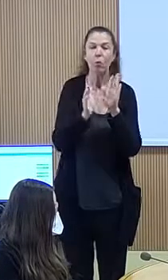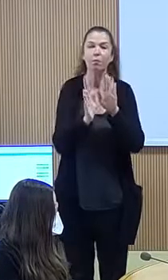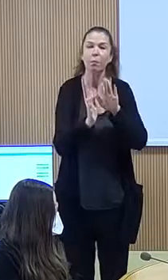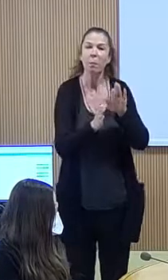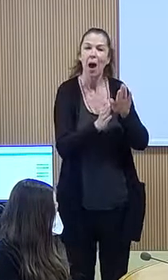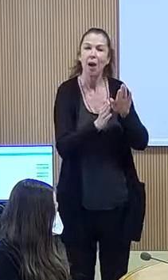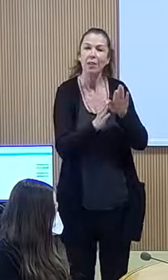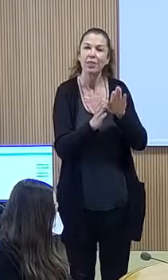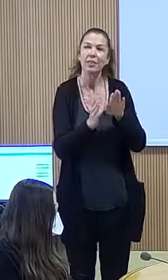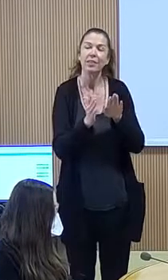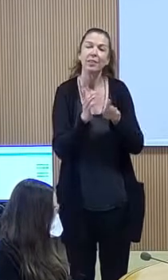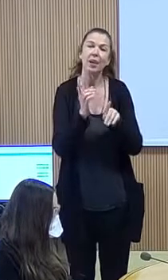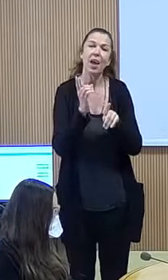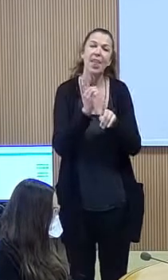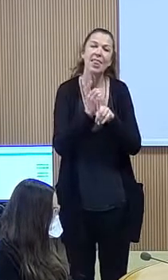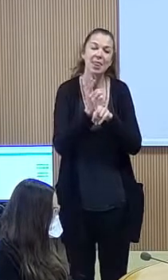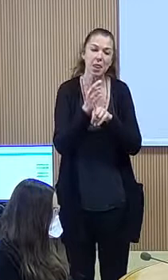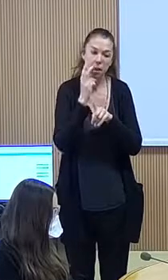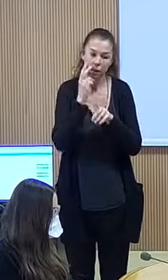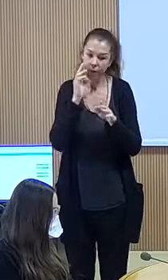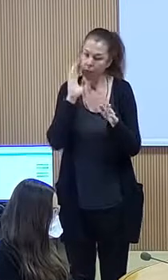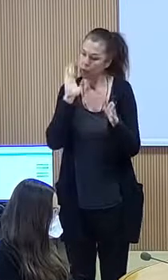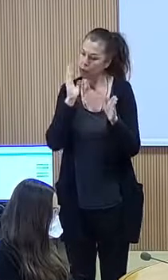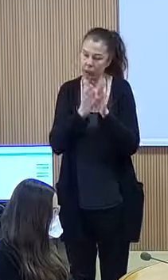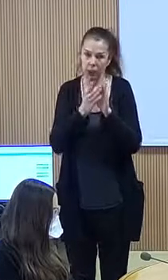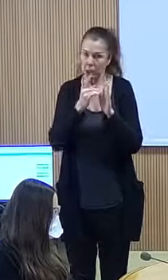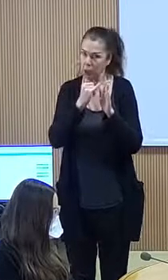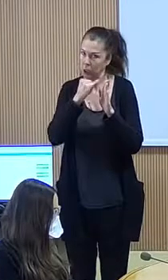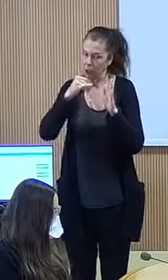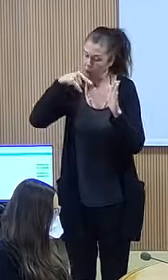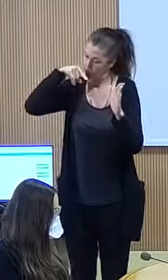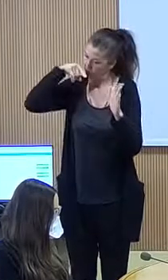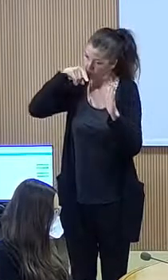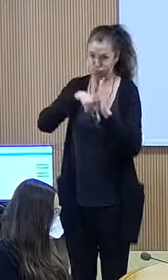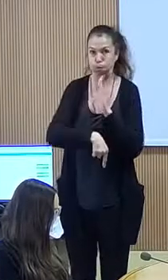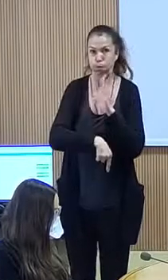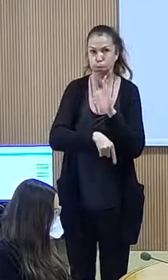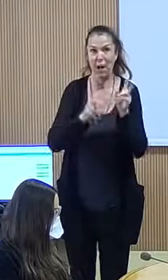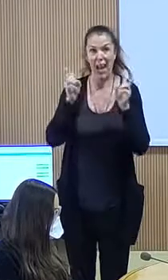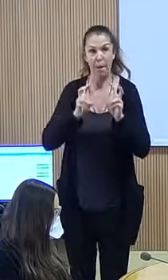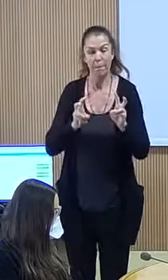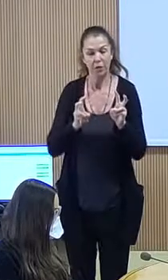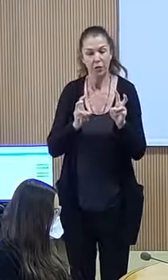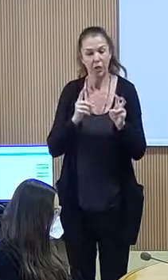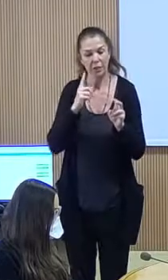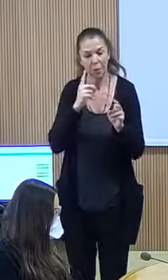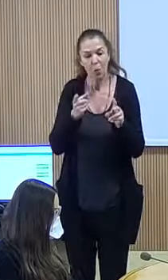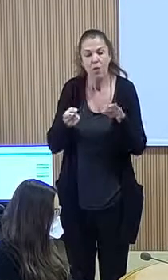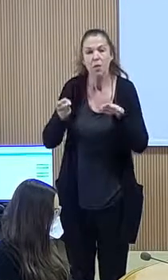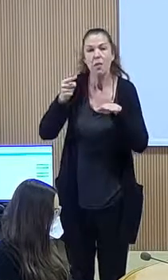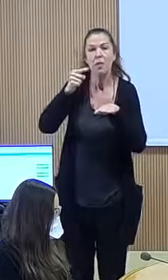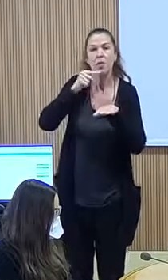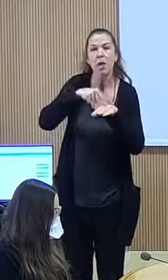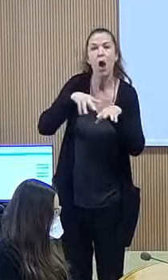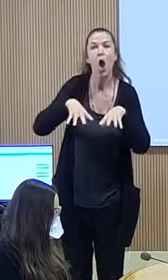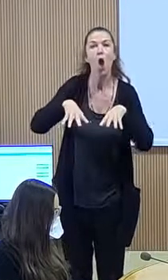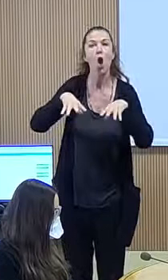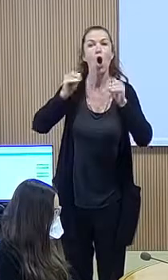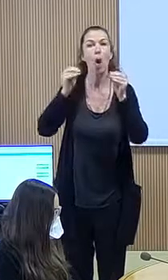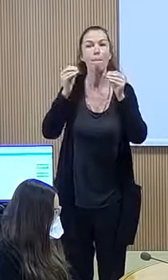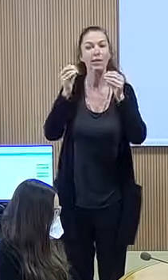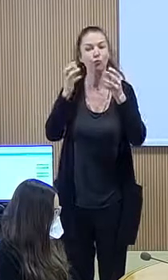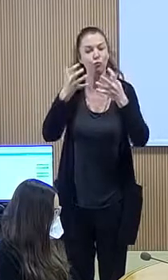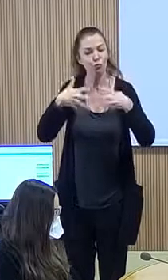fortissimo impatto negativo che ha avuto questa emergenza e che quindi mettano rimettano in moto la macchina delle